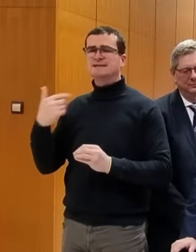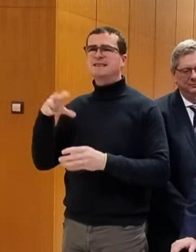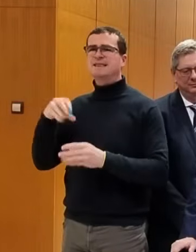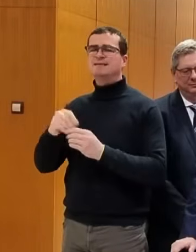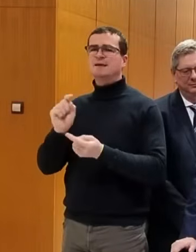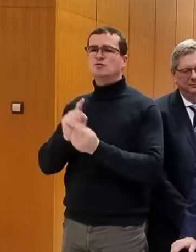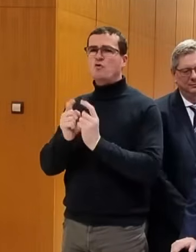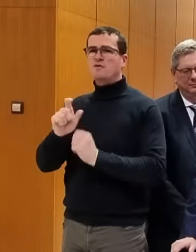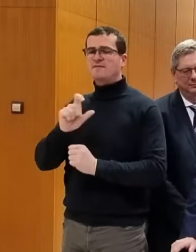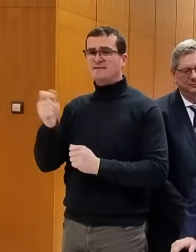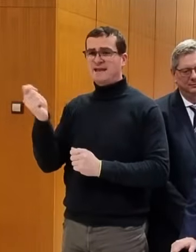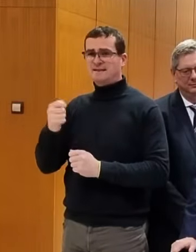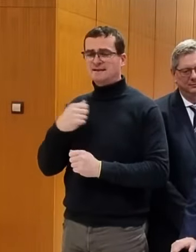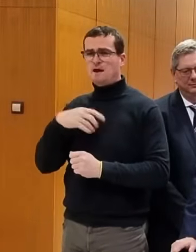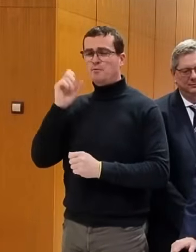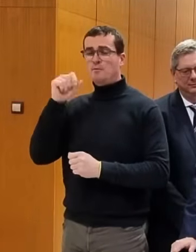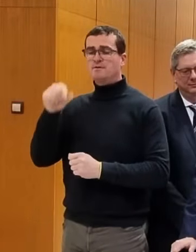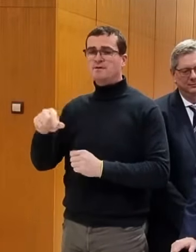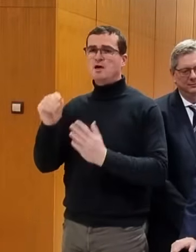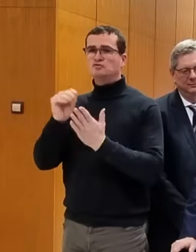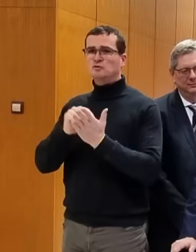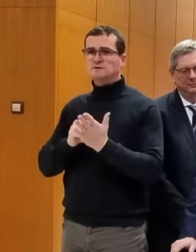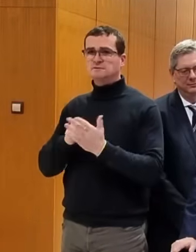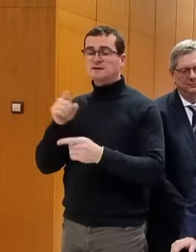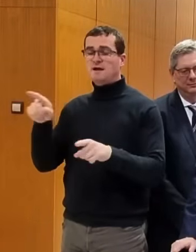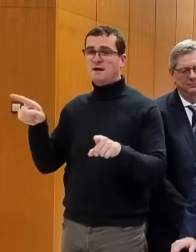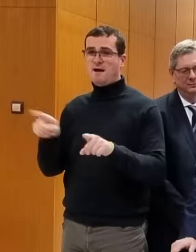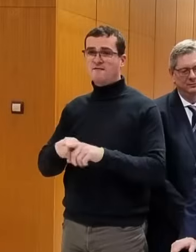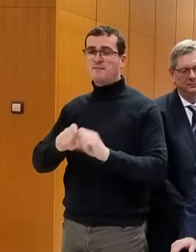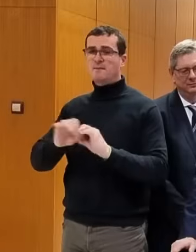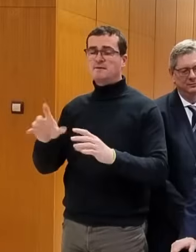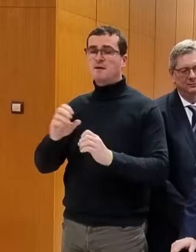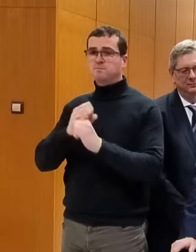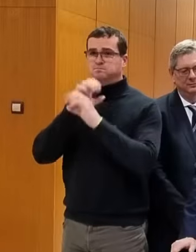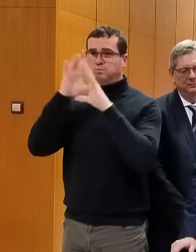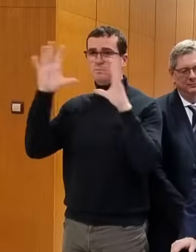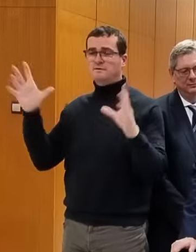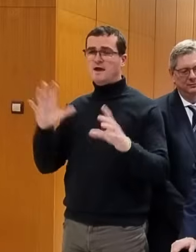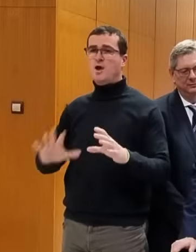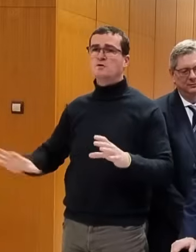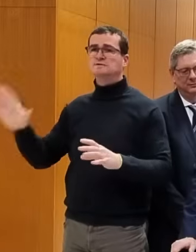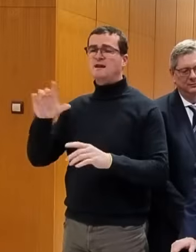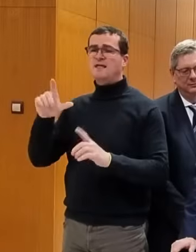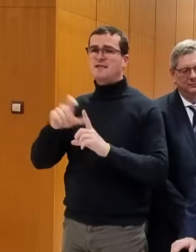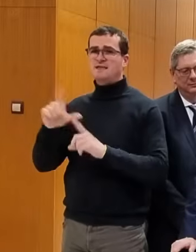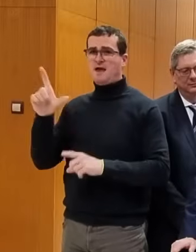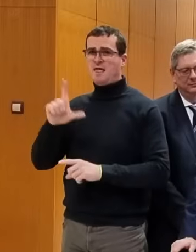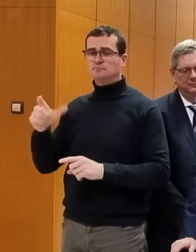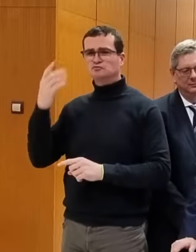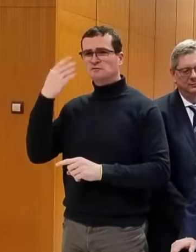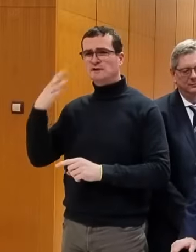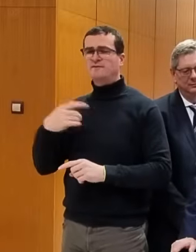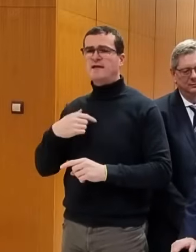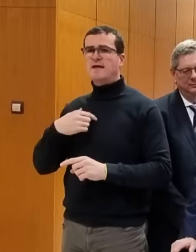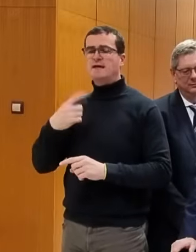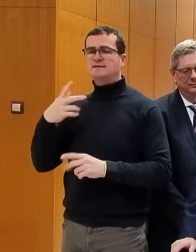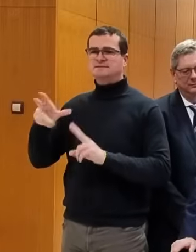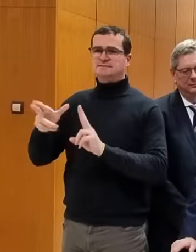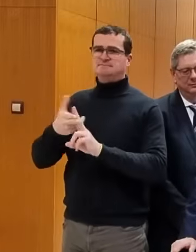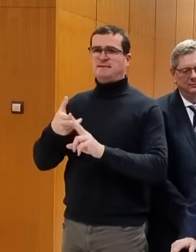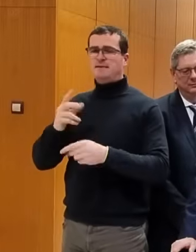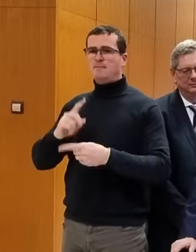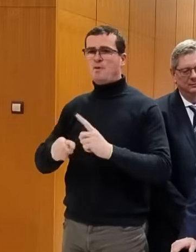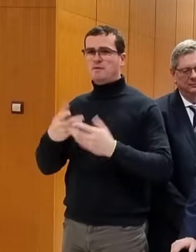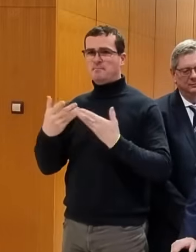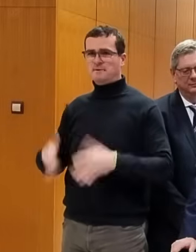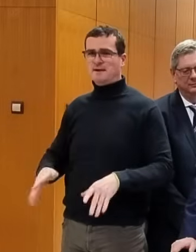sú dohodou na treste a pochopíte, že táto štatistika je takou istou mediálnou bublinou ako celý Daniel Lipšic, ktorý sa nedokázal spamätať s tým, že jednoducho